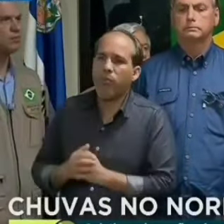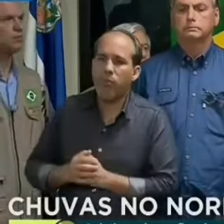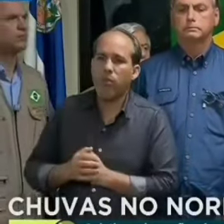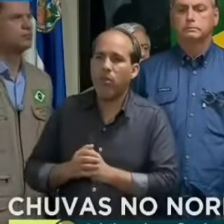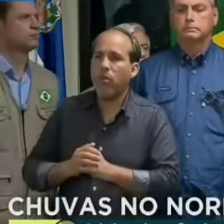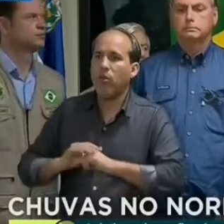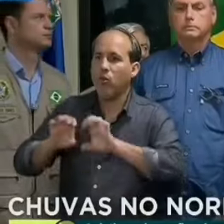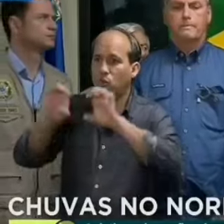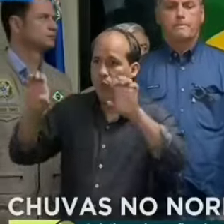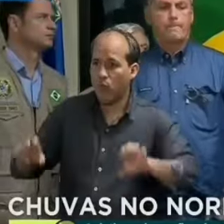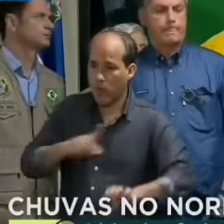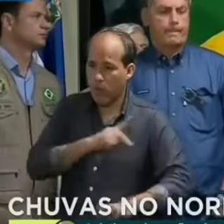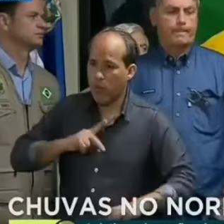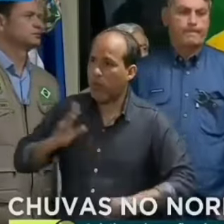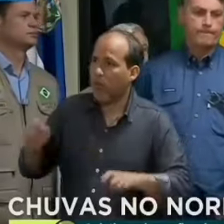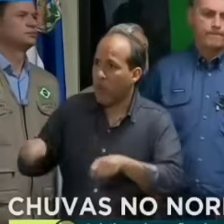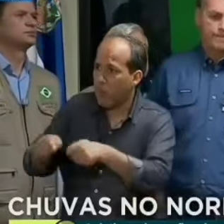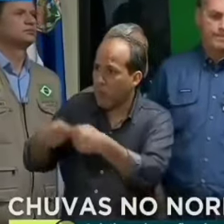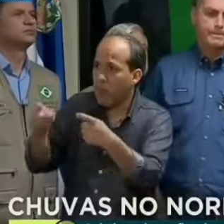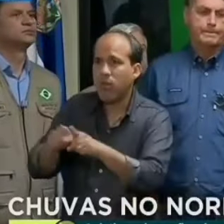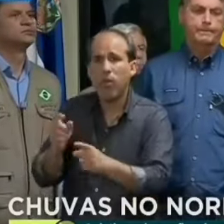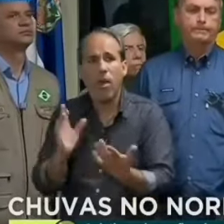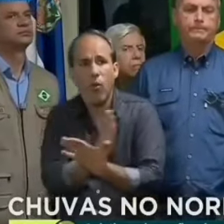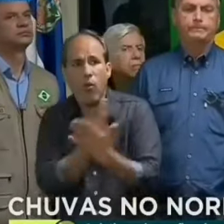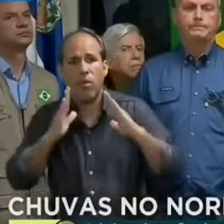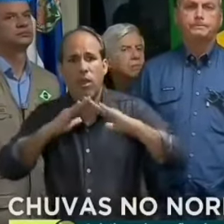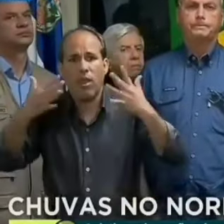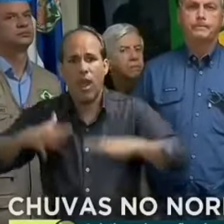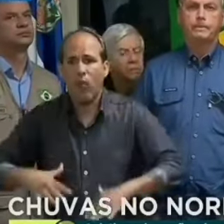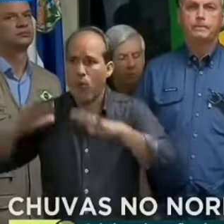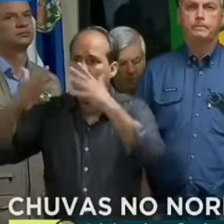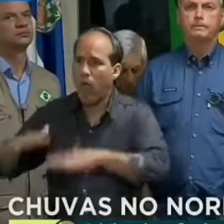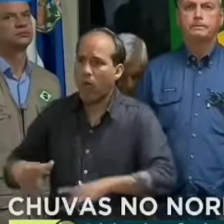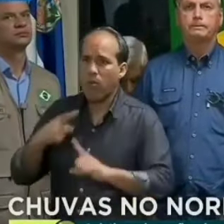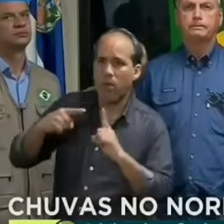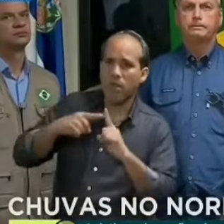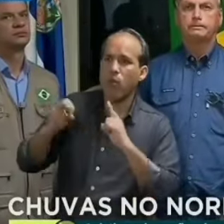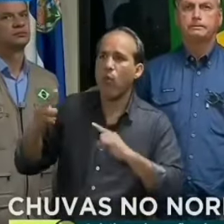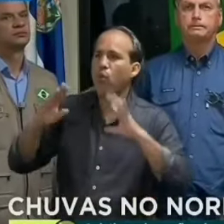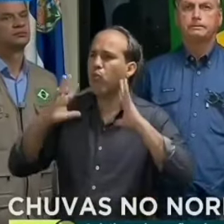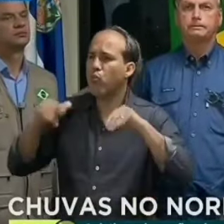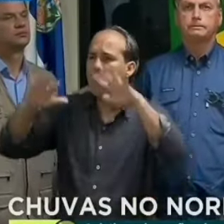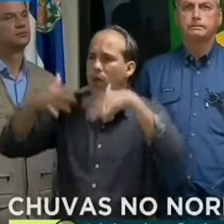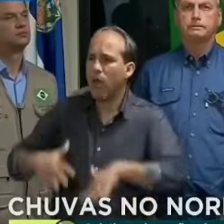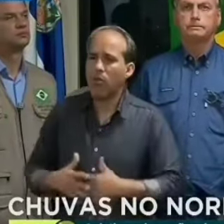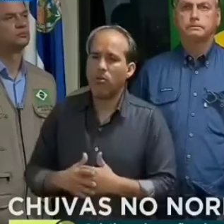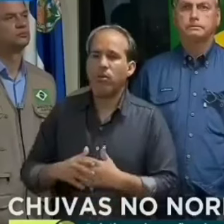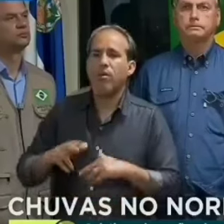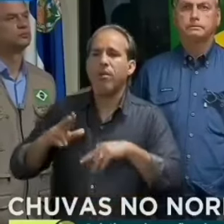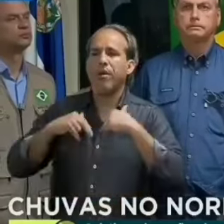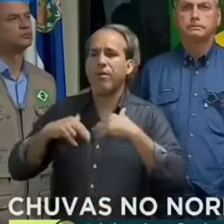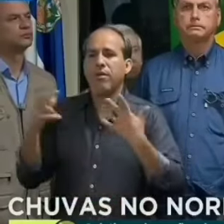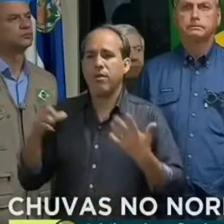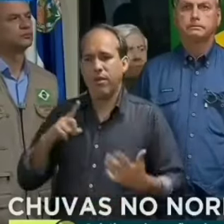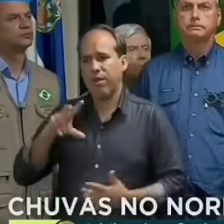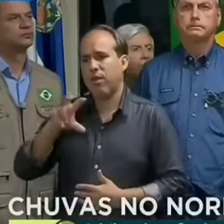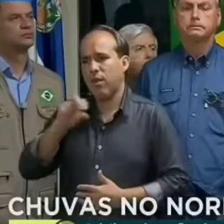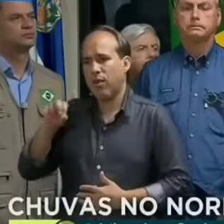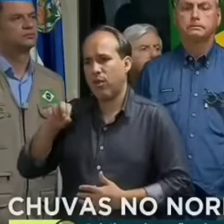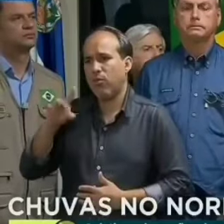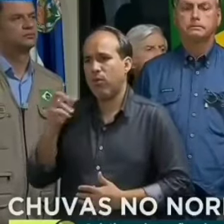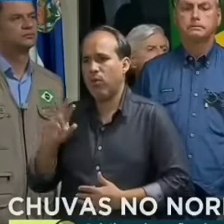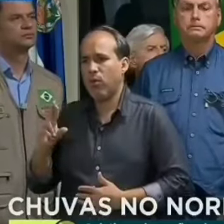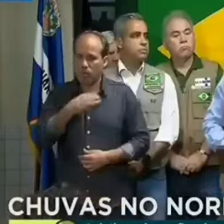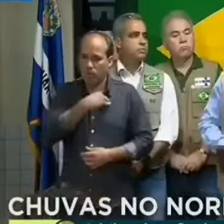De infraestruturas públicas destruídas e casas também, parcialmente ou totalmente destruídas pelo desastre. Então, a gente também tem R$500 milhões